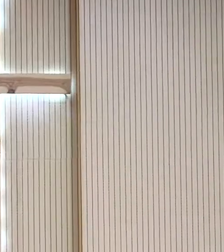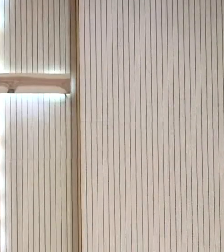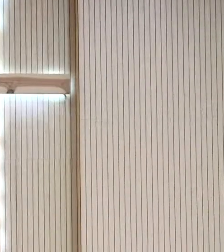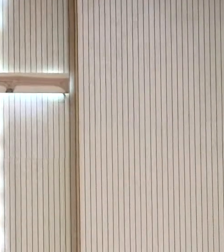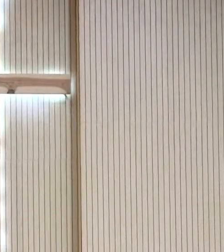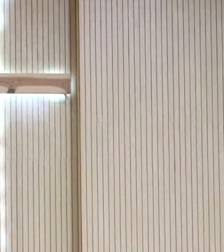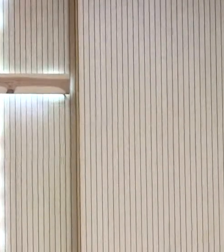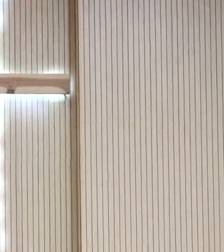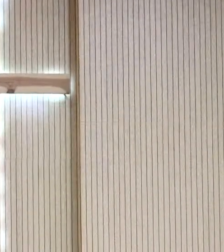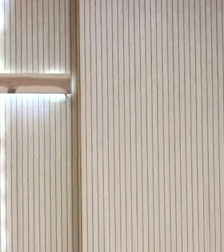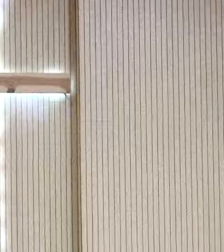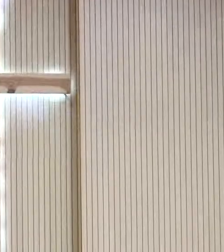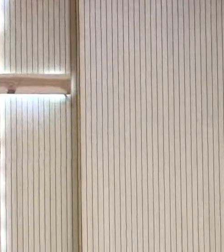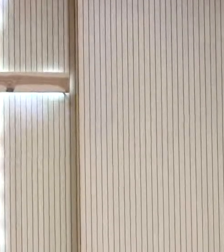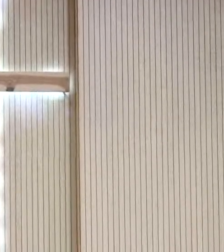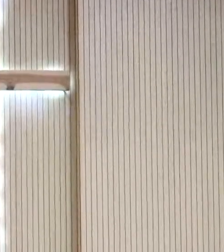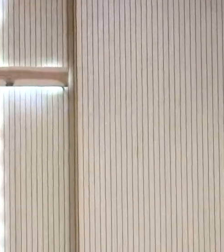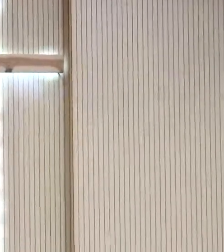아멘.